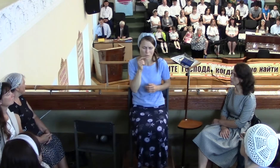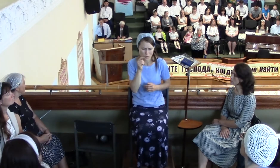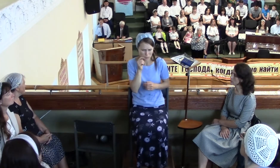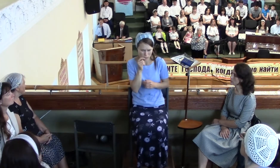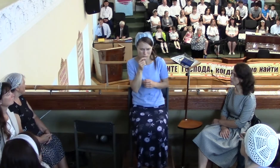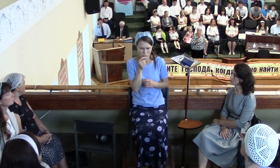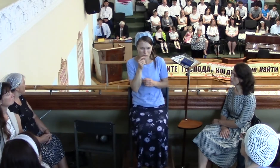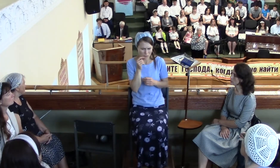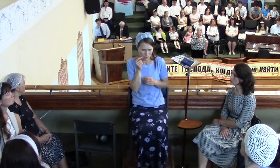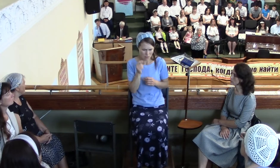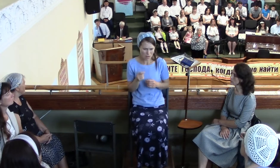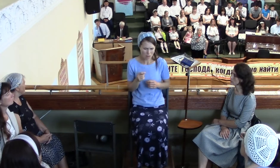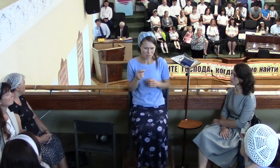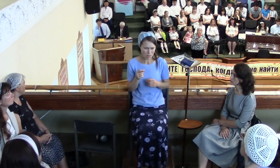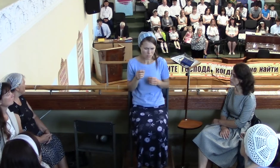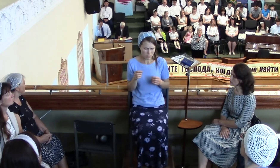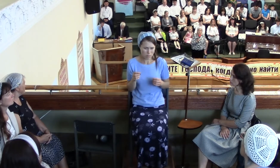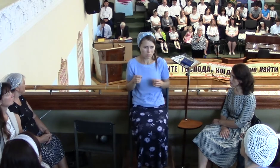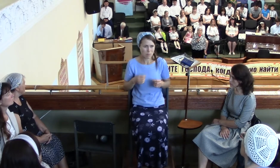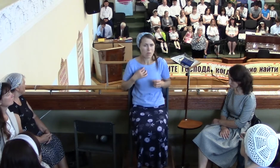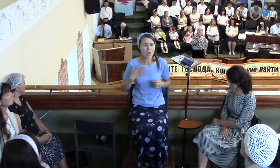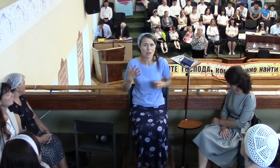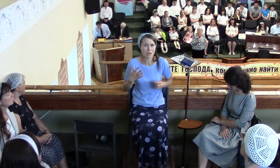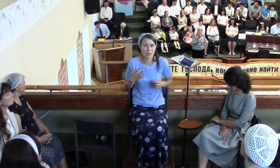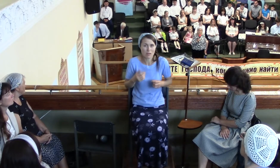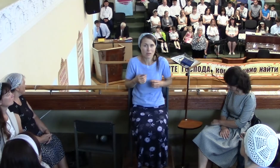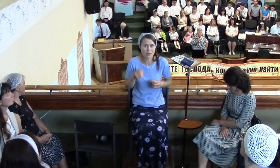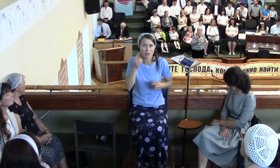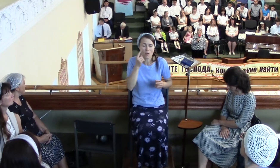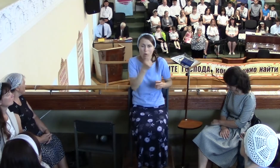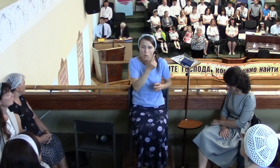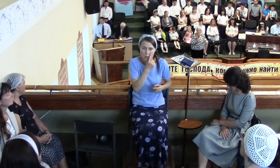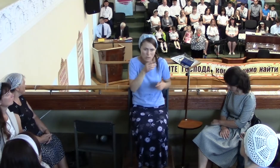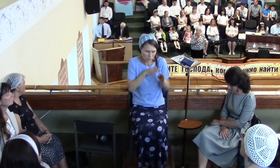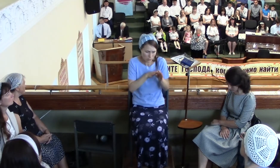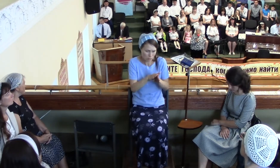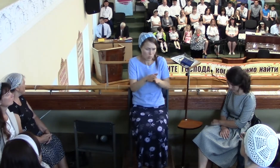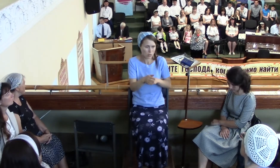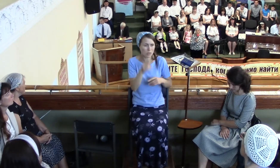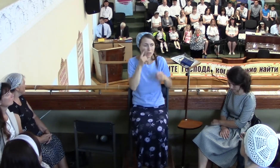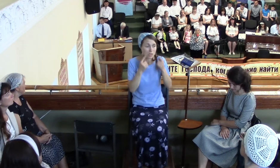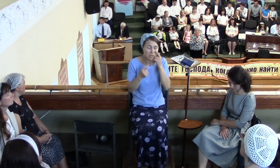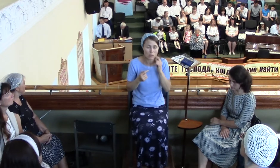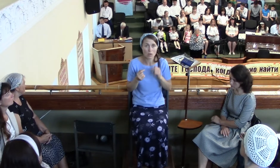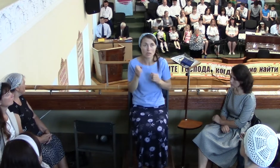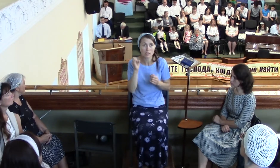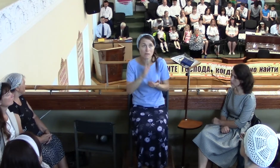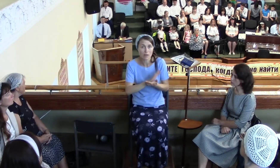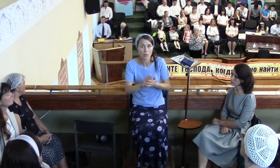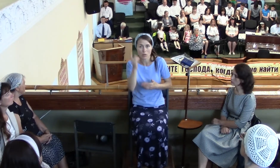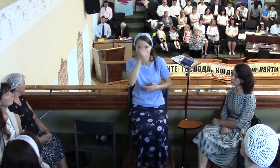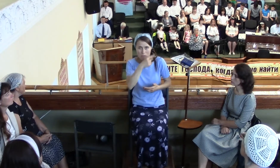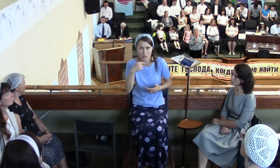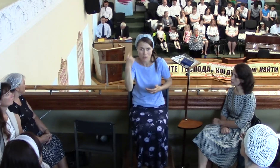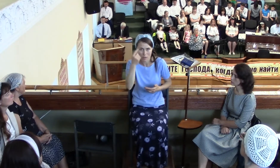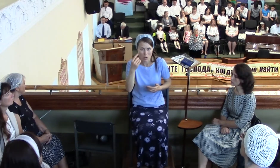теле рубцы, ясные очи слезами залиты, святое чело